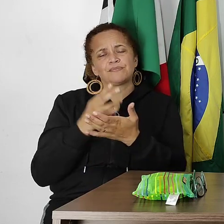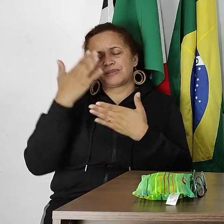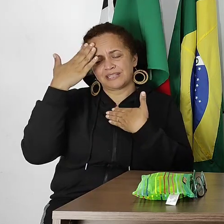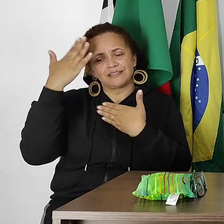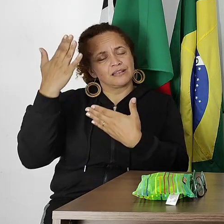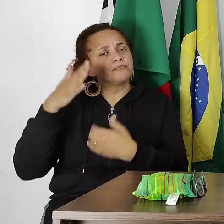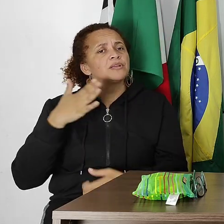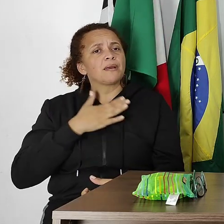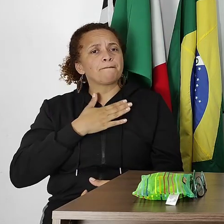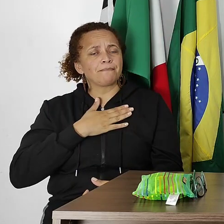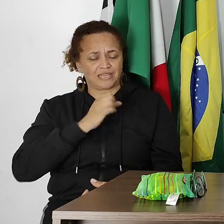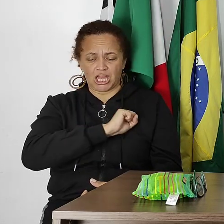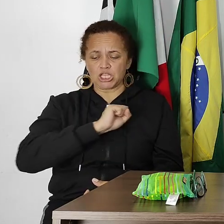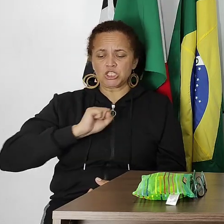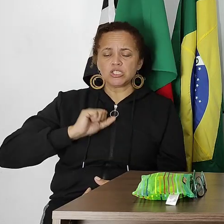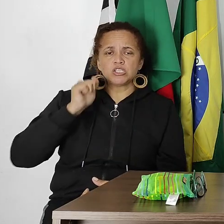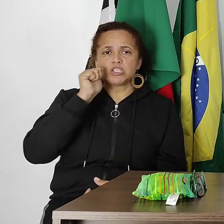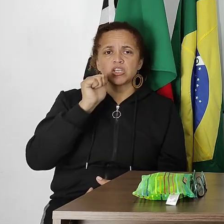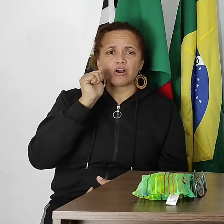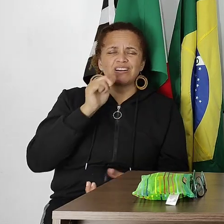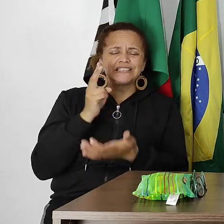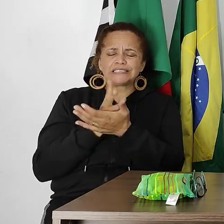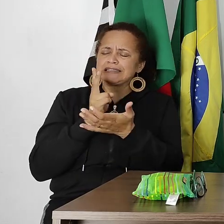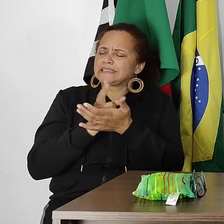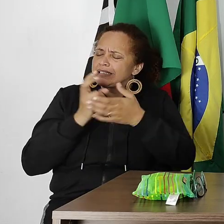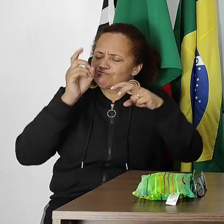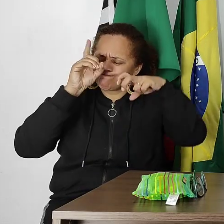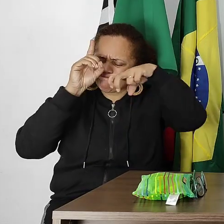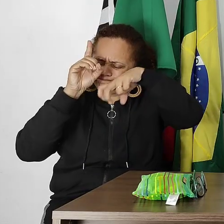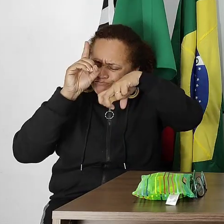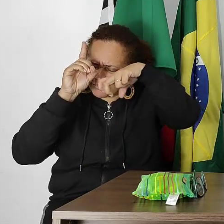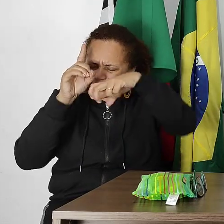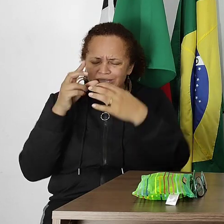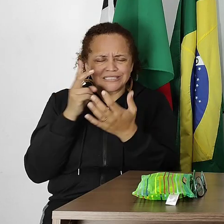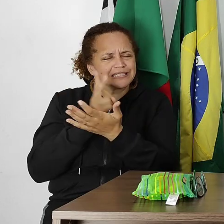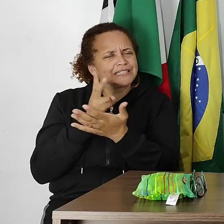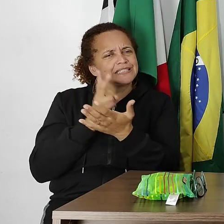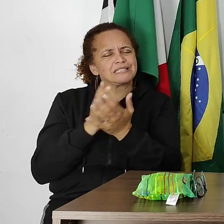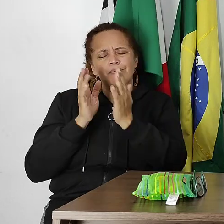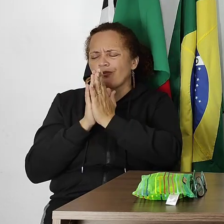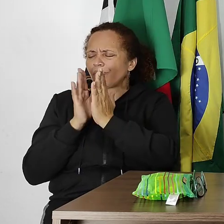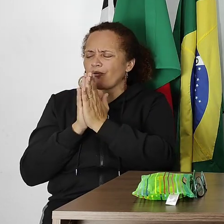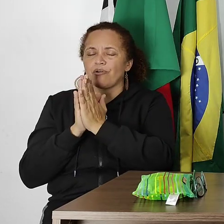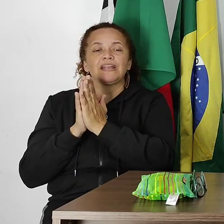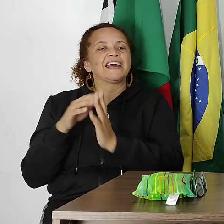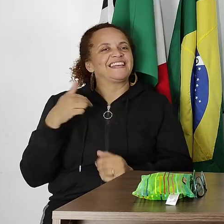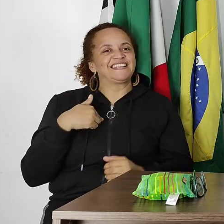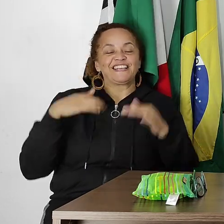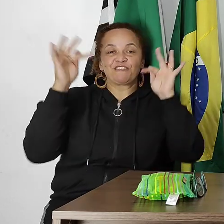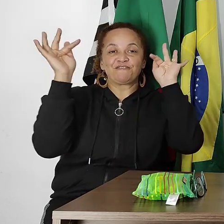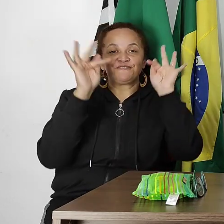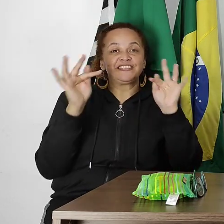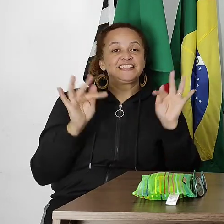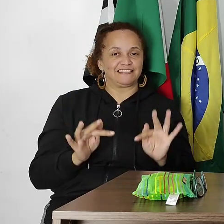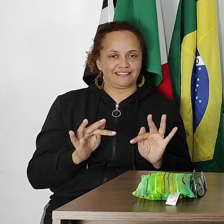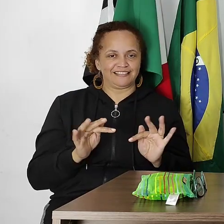sogra é uma mulher de oração, é uma mulher temente a Deus, E eu sempre fico feliz quando eu